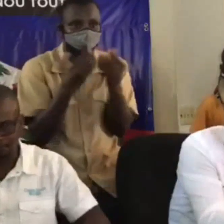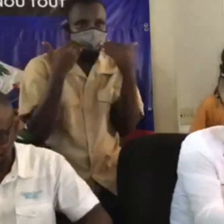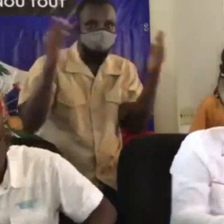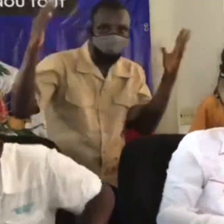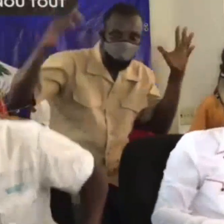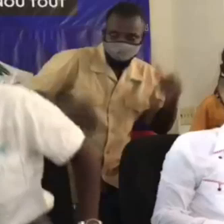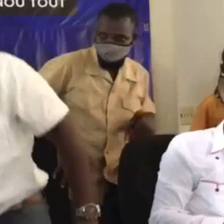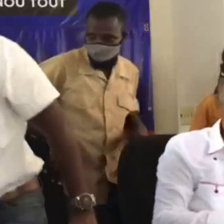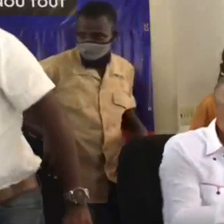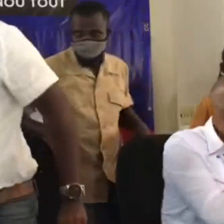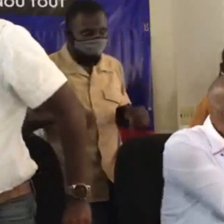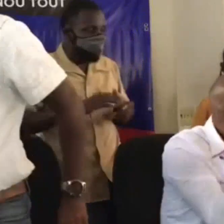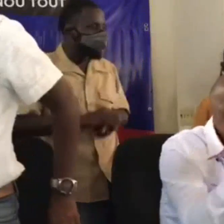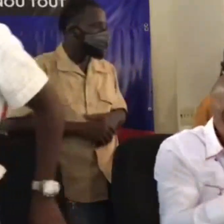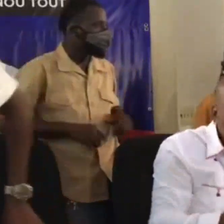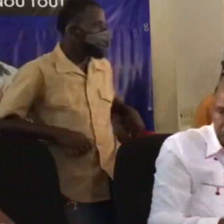ici.